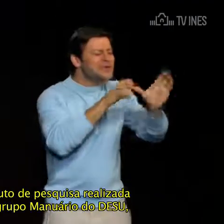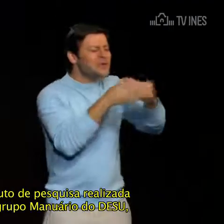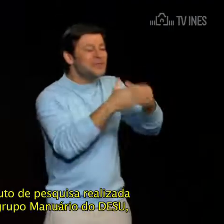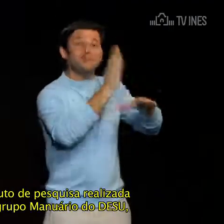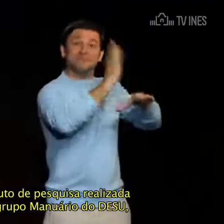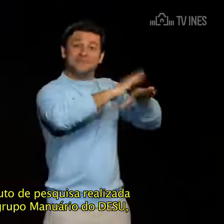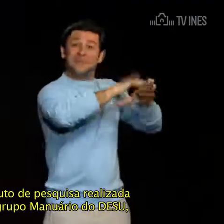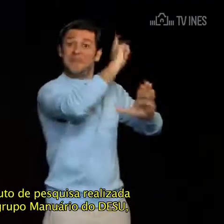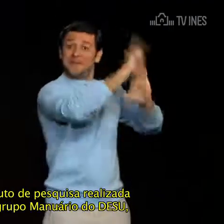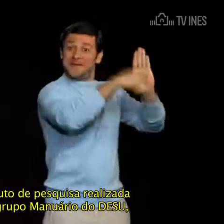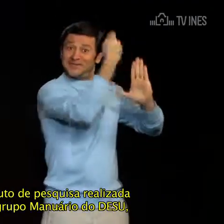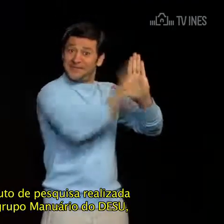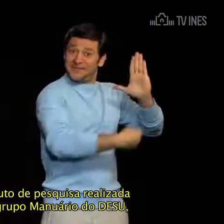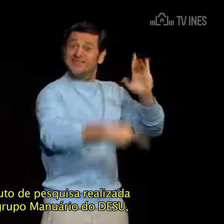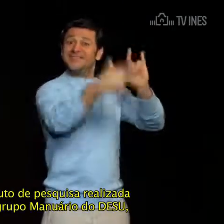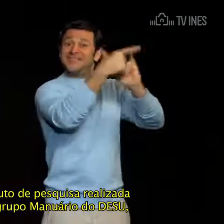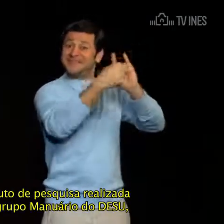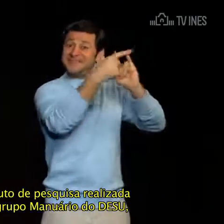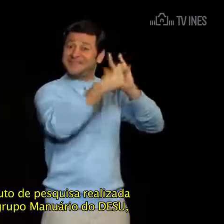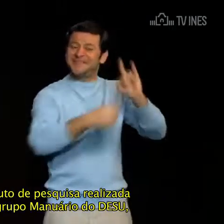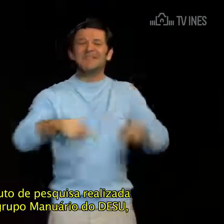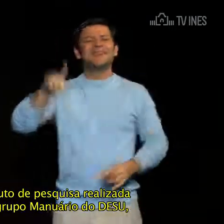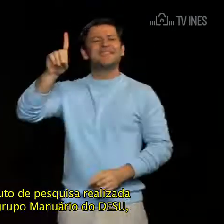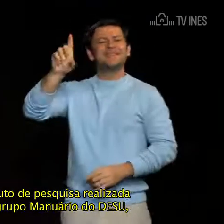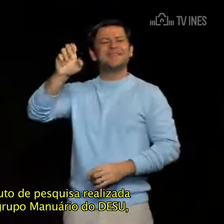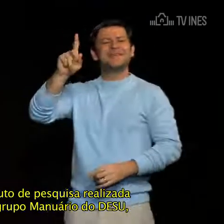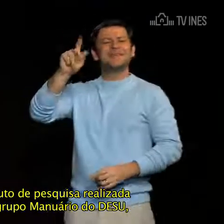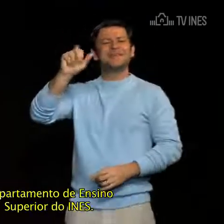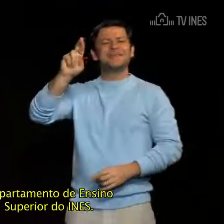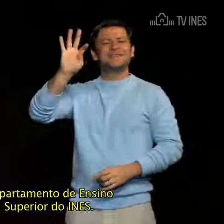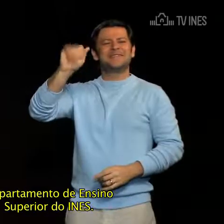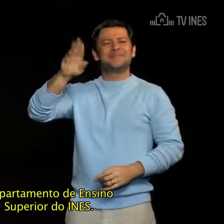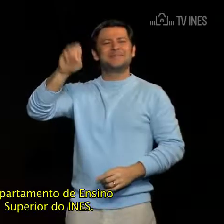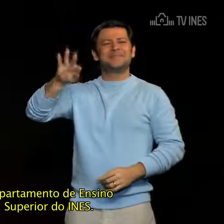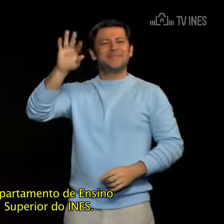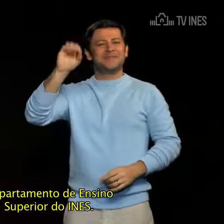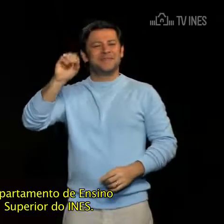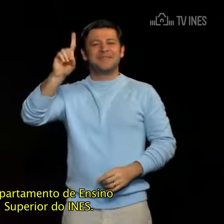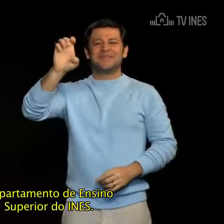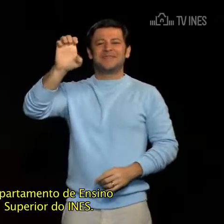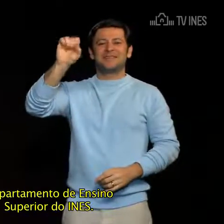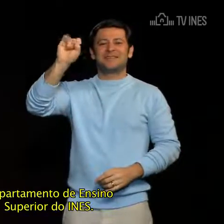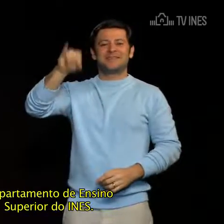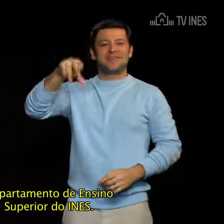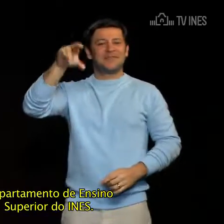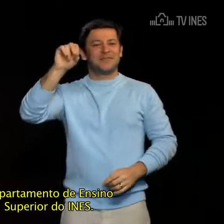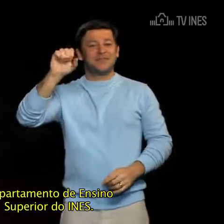são fruto de pesquisa realizada pelo Grupo Manuário do DESU, Departamento de Ensino Superior do INES.